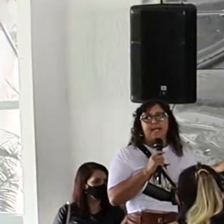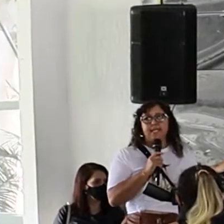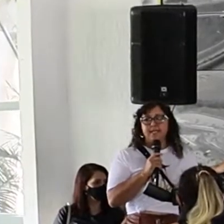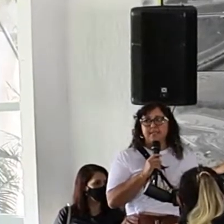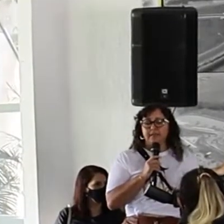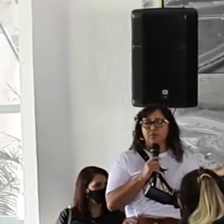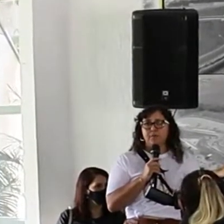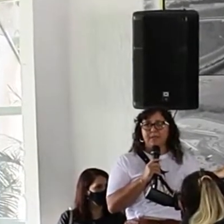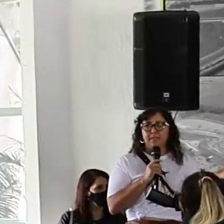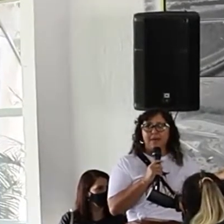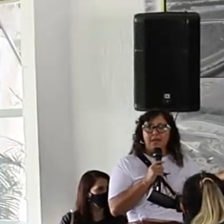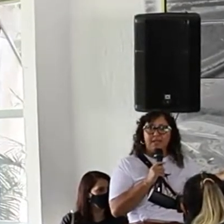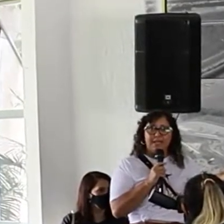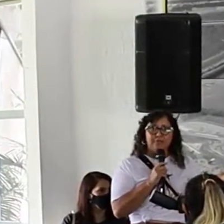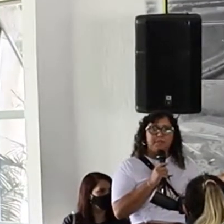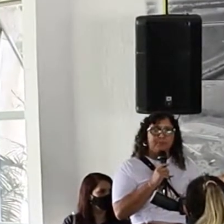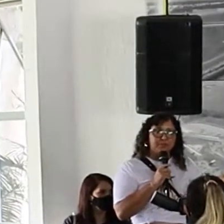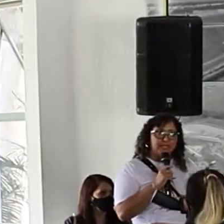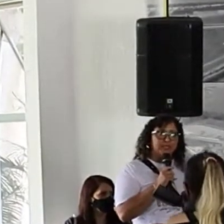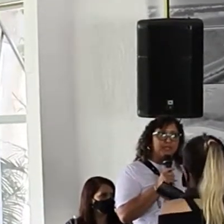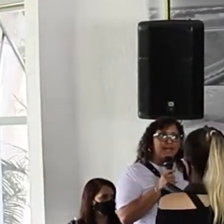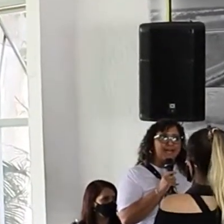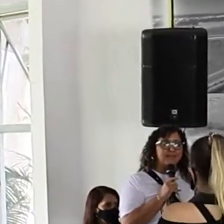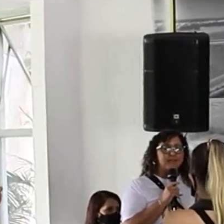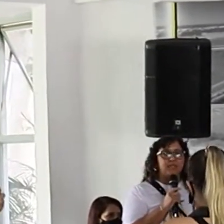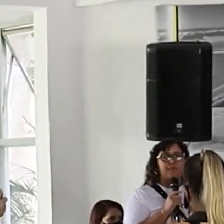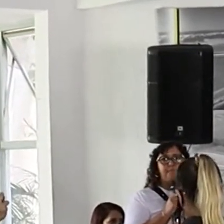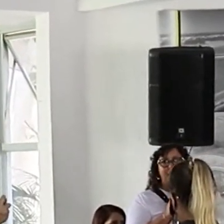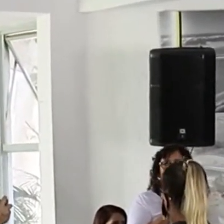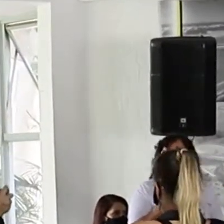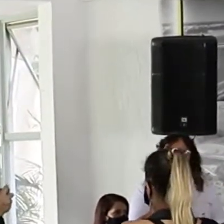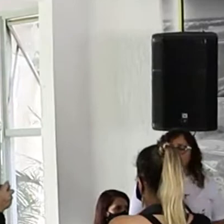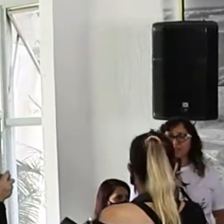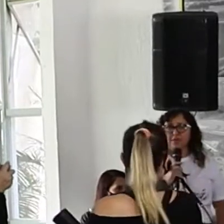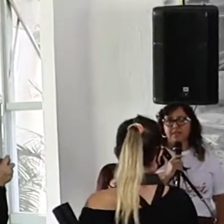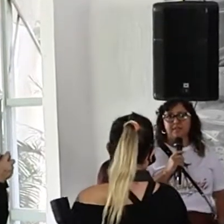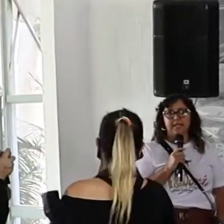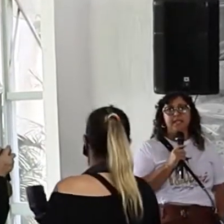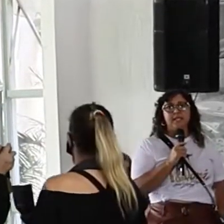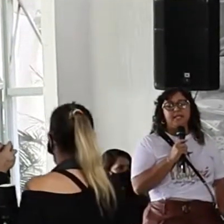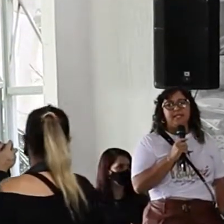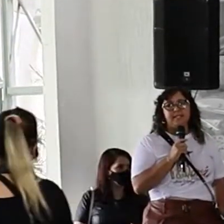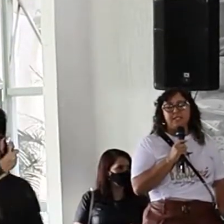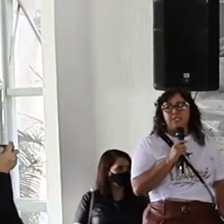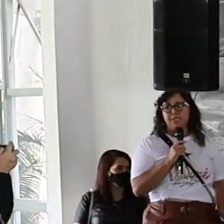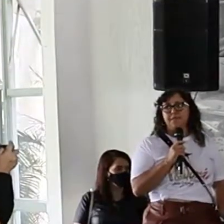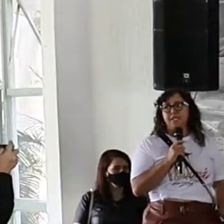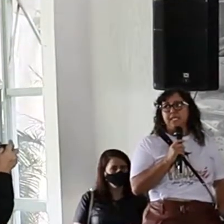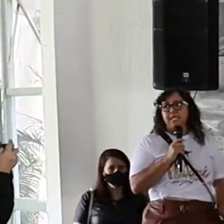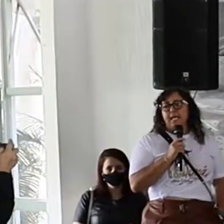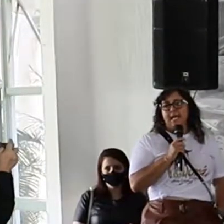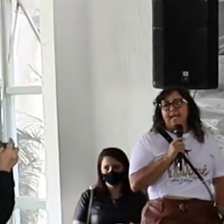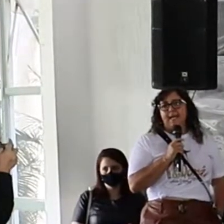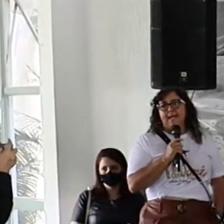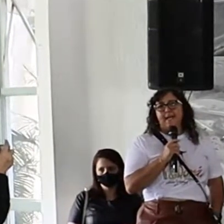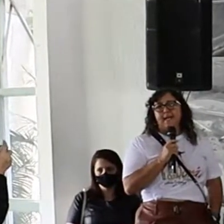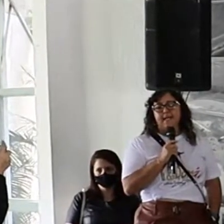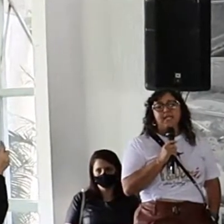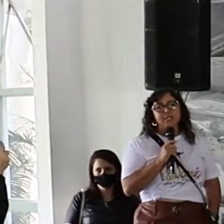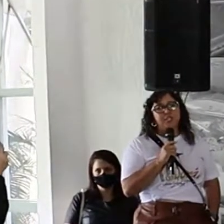projeto que nasceu de uma Emenda parlamentar do deputado Leandro grass que acreditou na nossa iniciativa